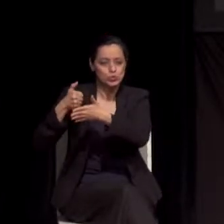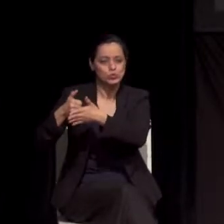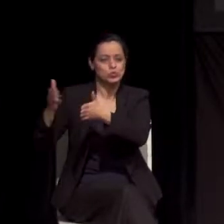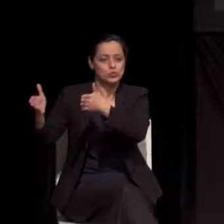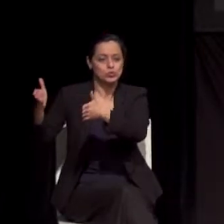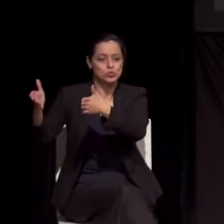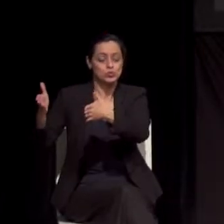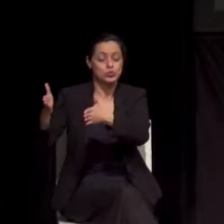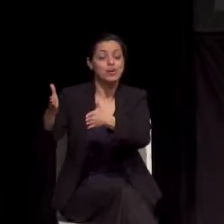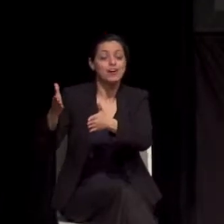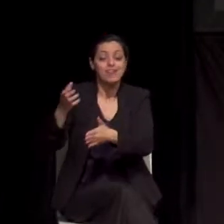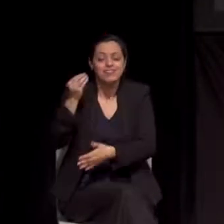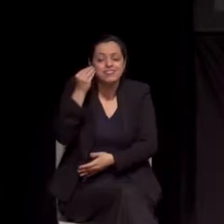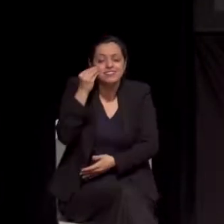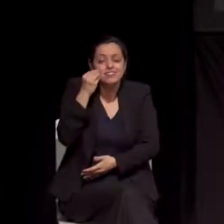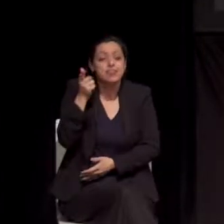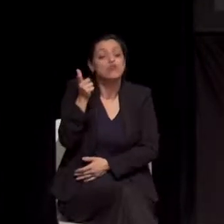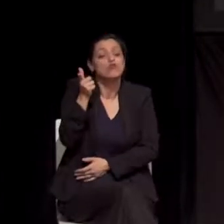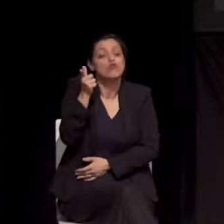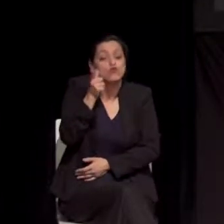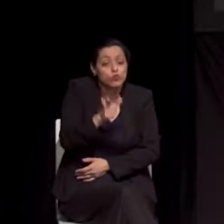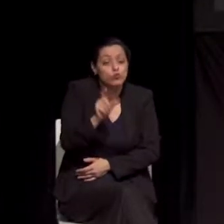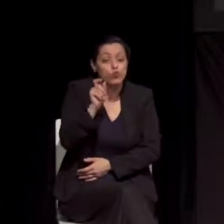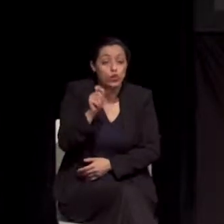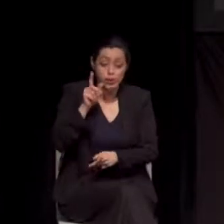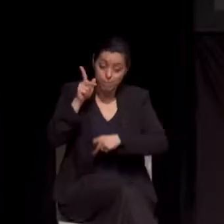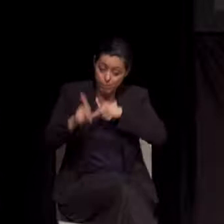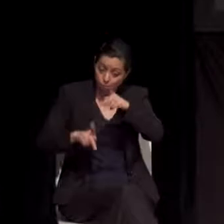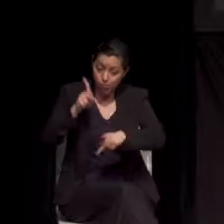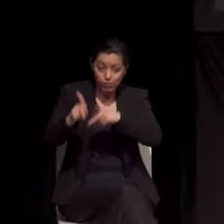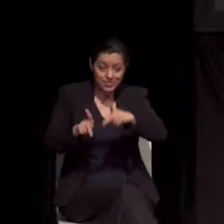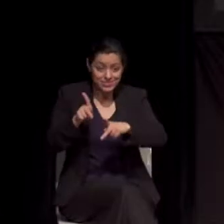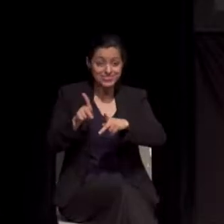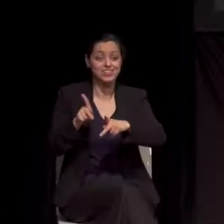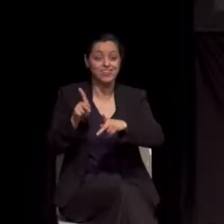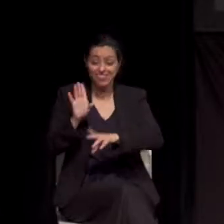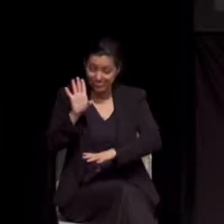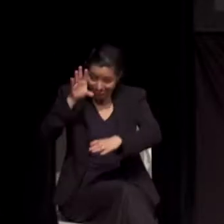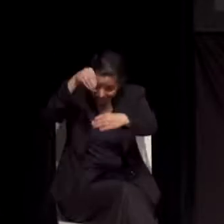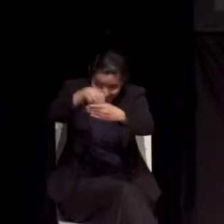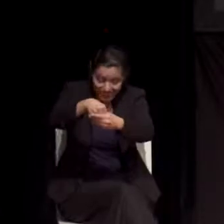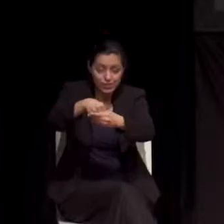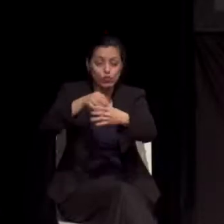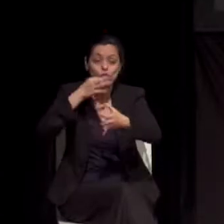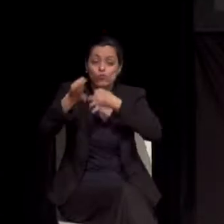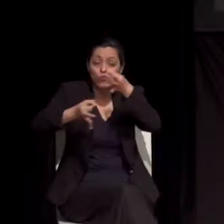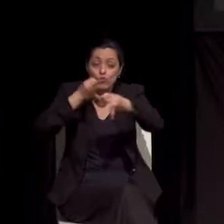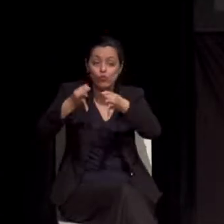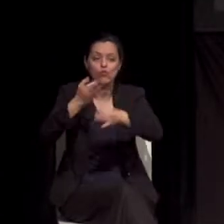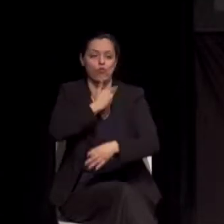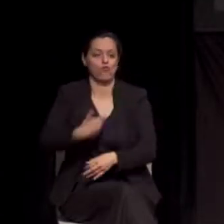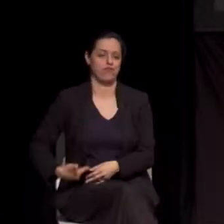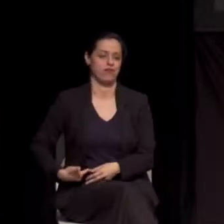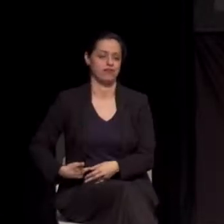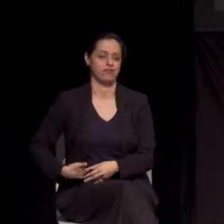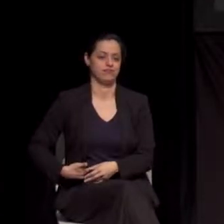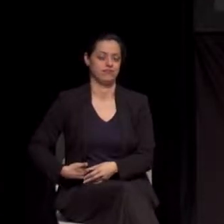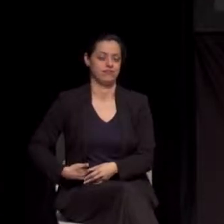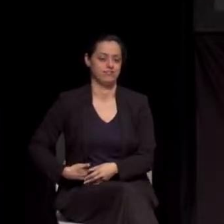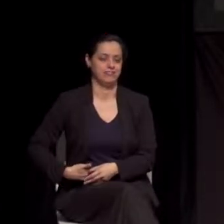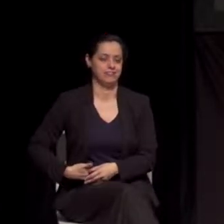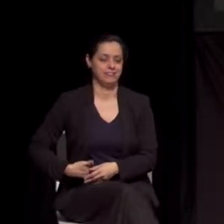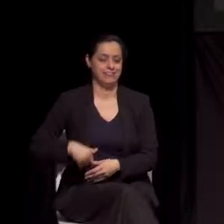tentar retomar o lugar do povo dentro da estrutura do governo, dentro da estrutura